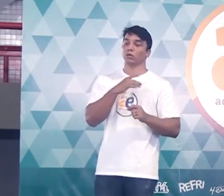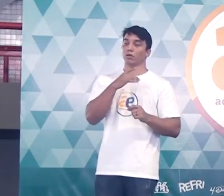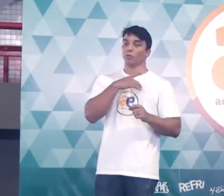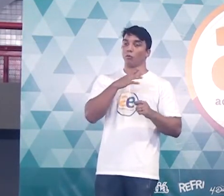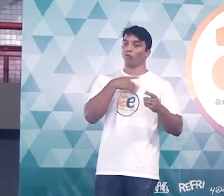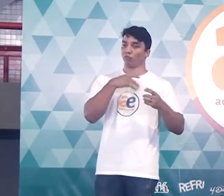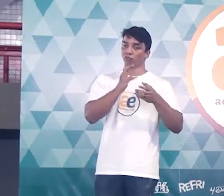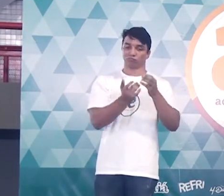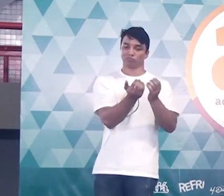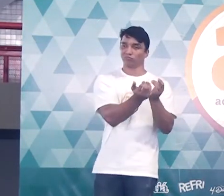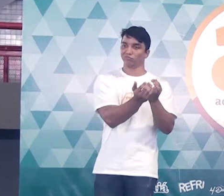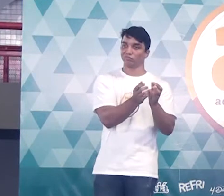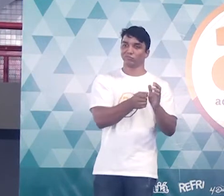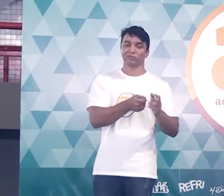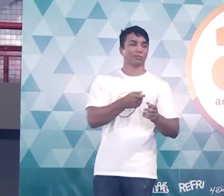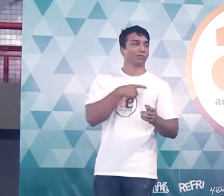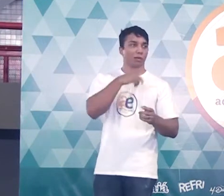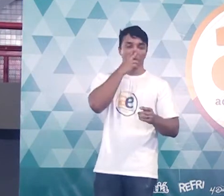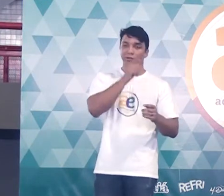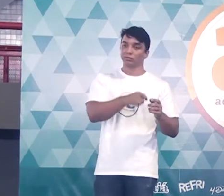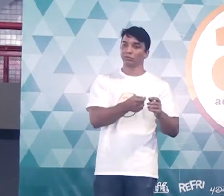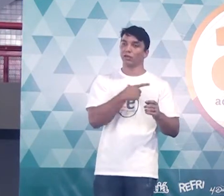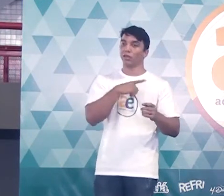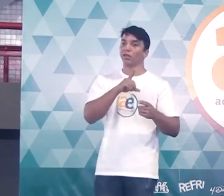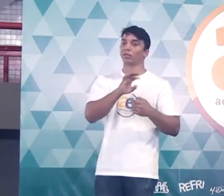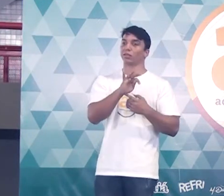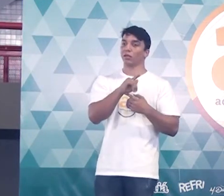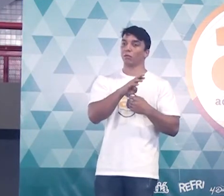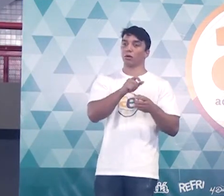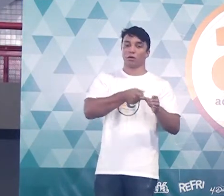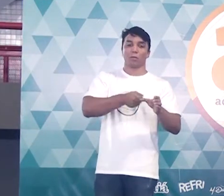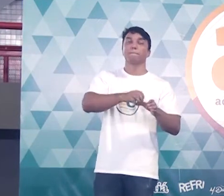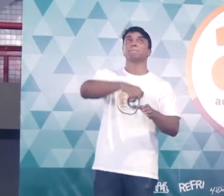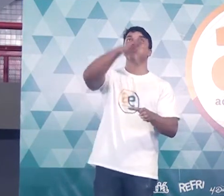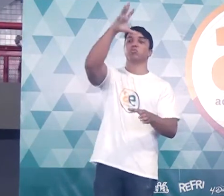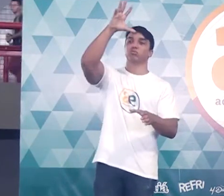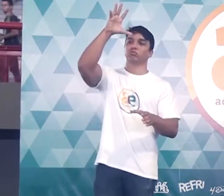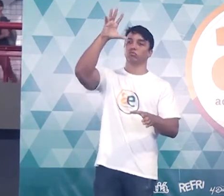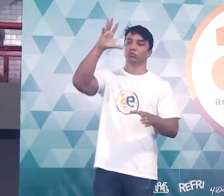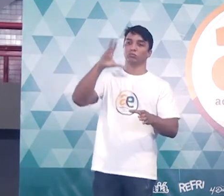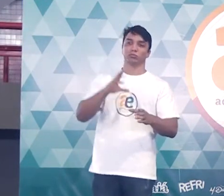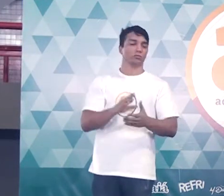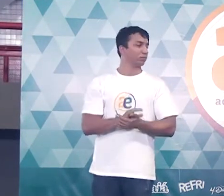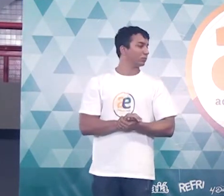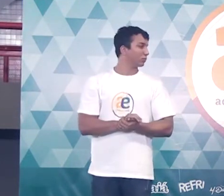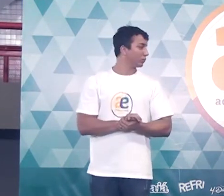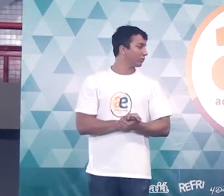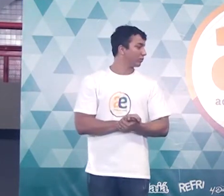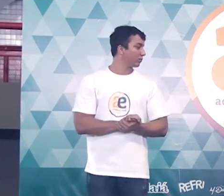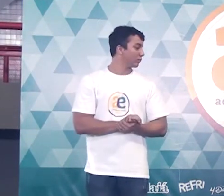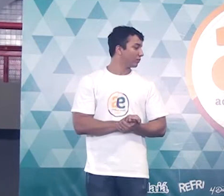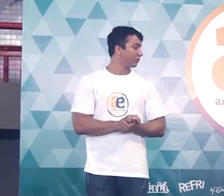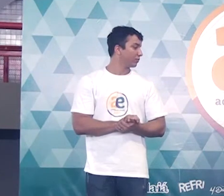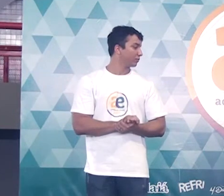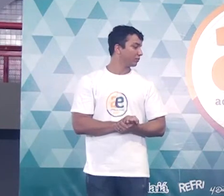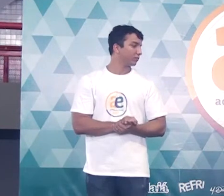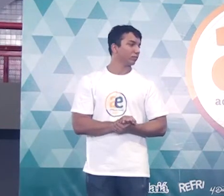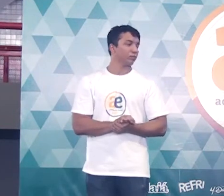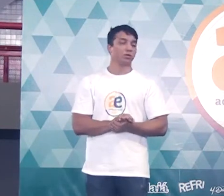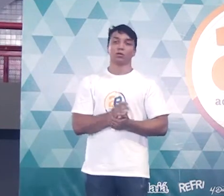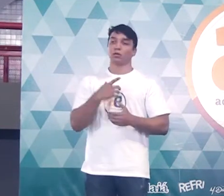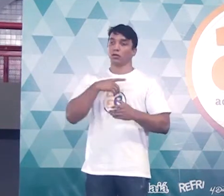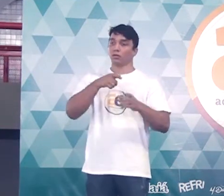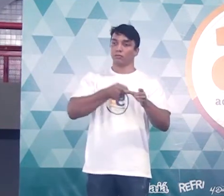ó, porque a tampa bateu lá no topo, tá certo? Beleza. A